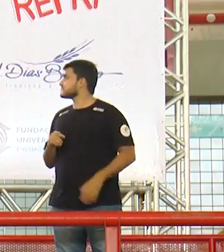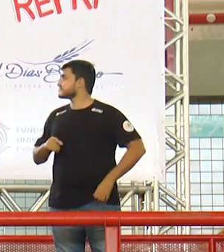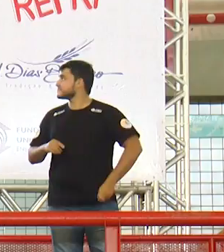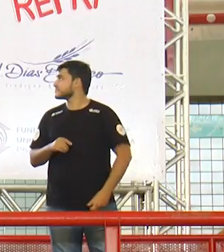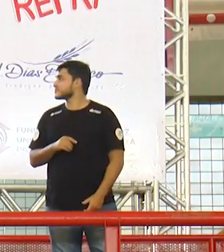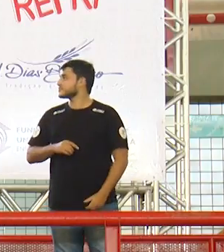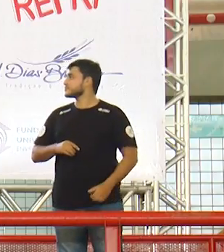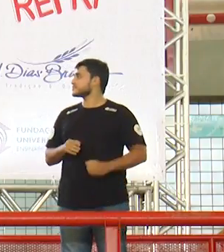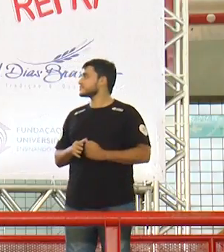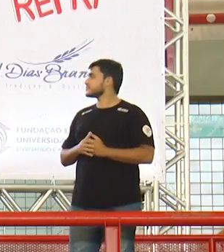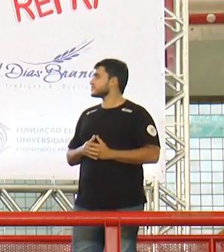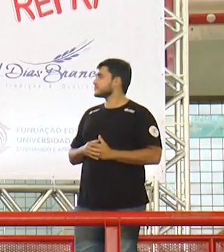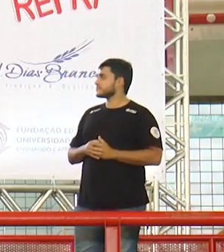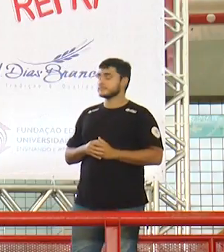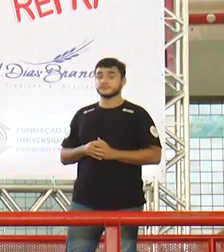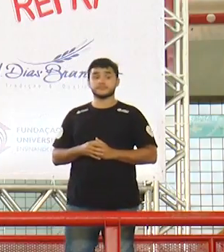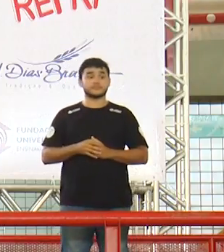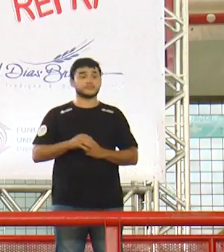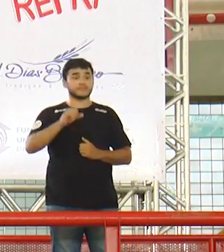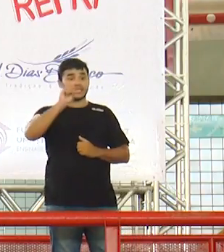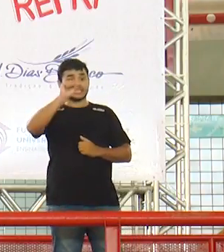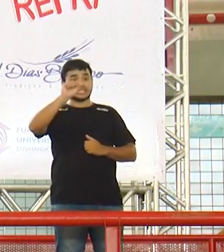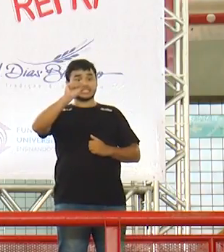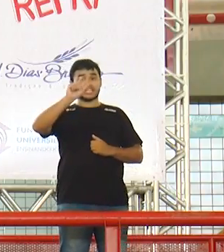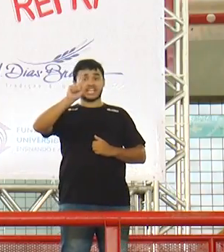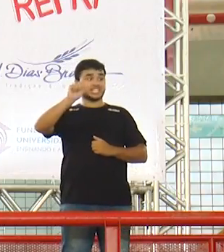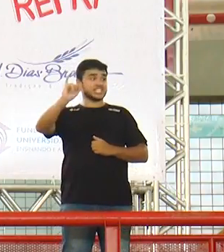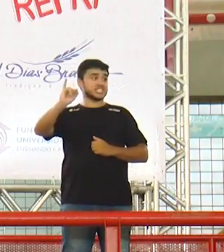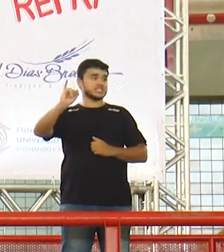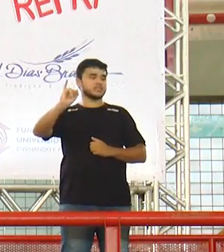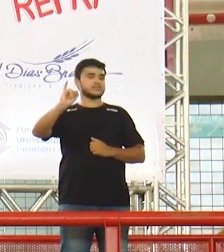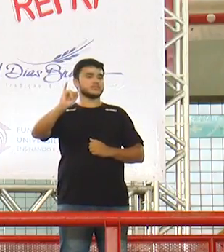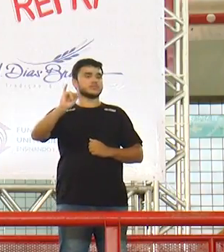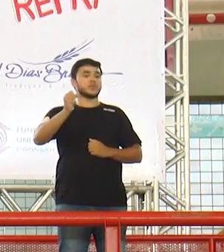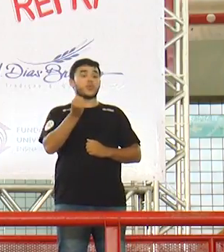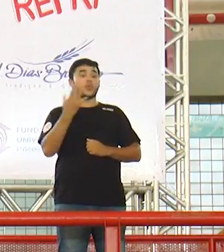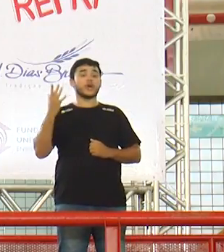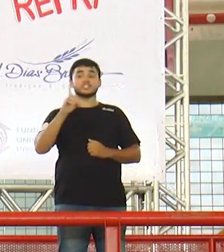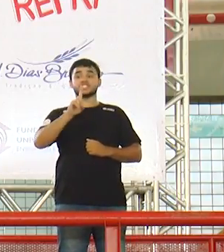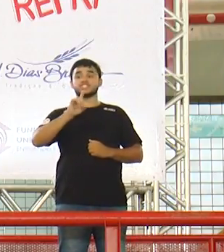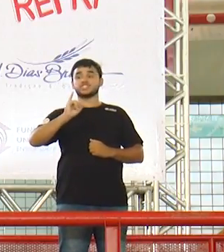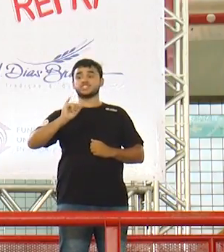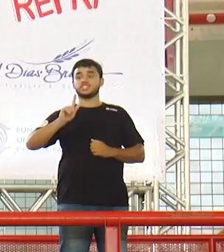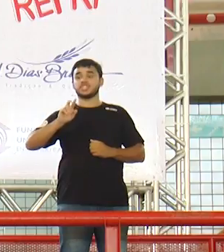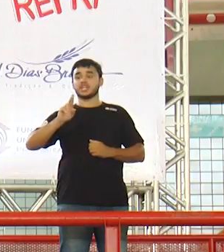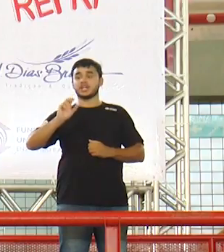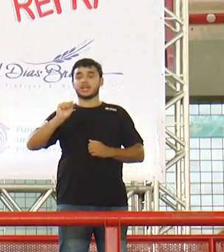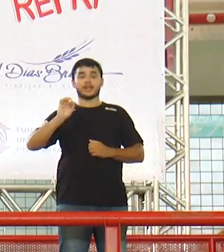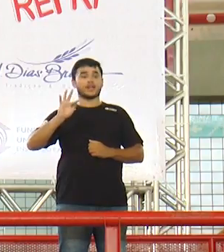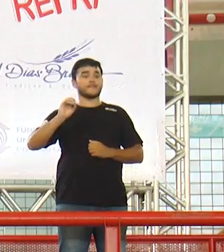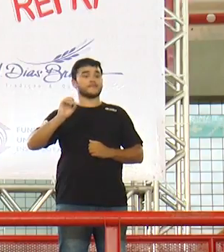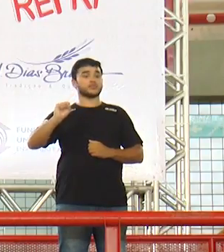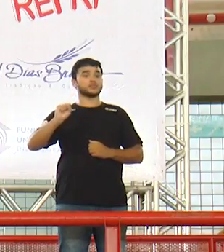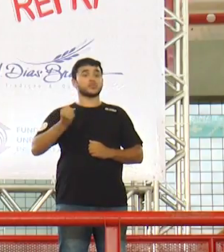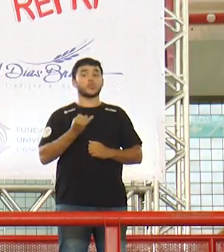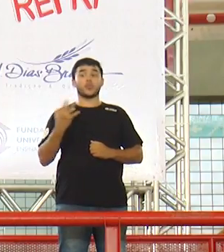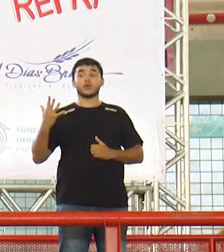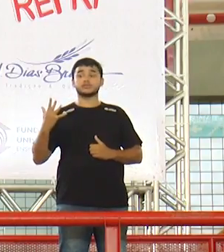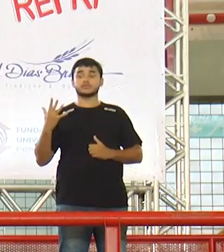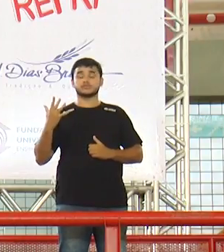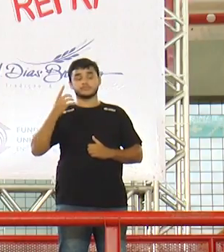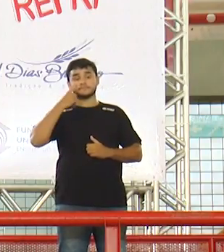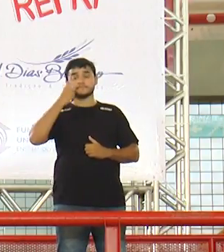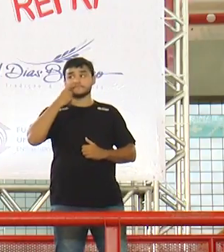ó. Na palavra sangue, quantos dígrafos tem? Quantos dígrafos tem na palavra